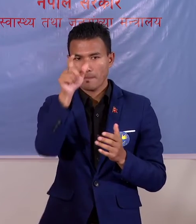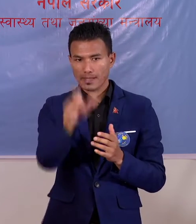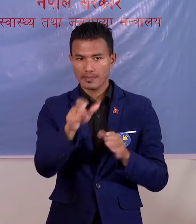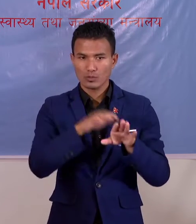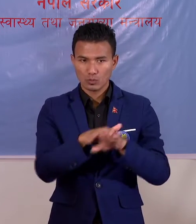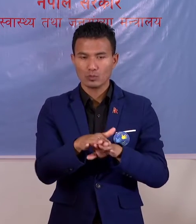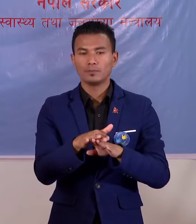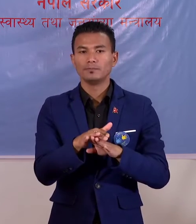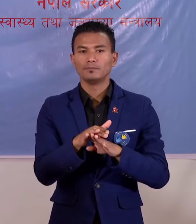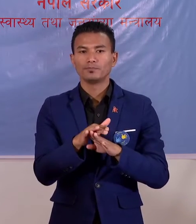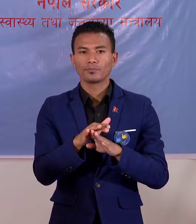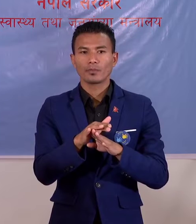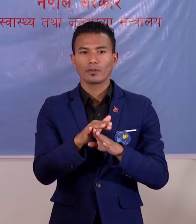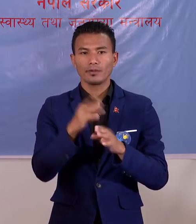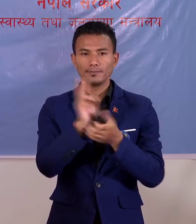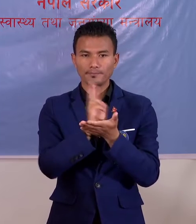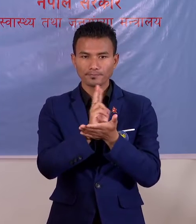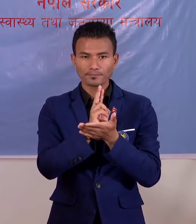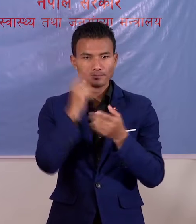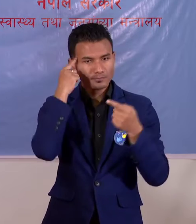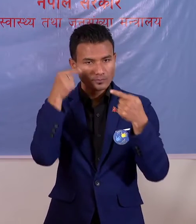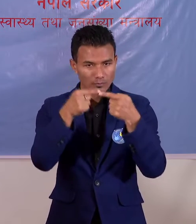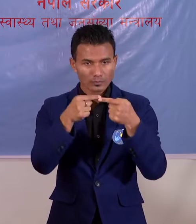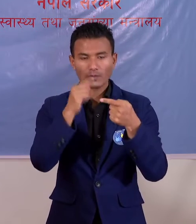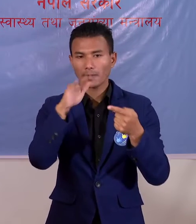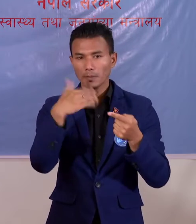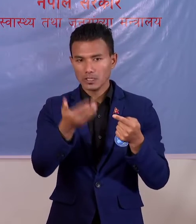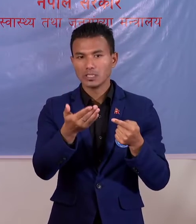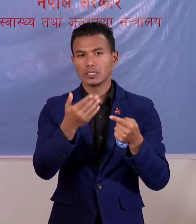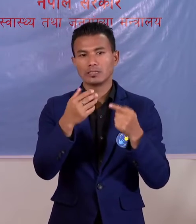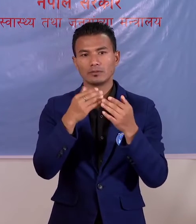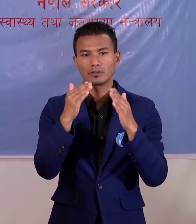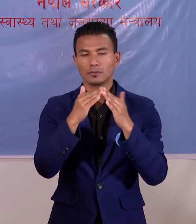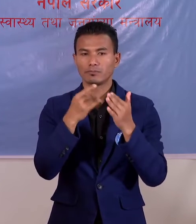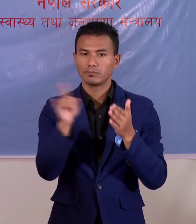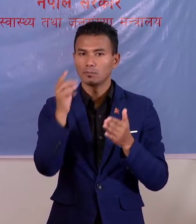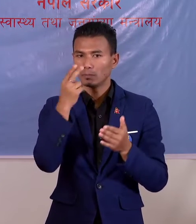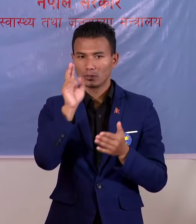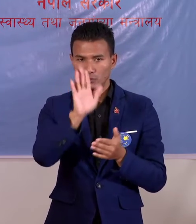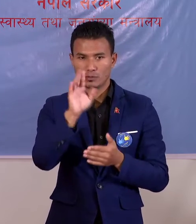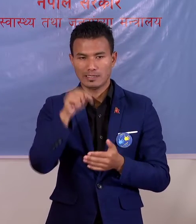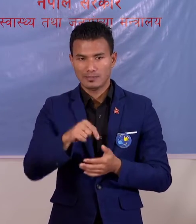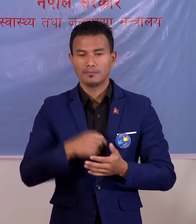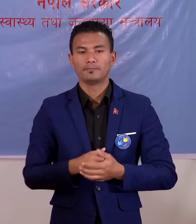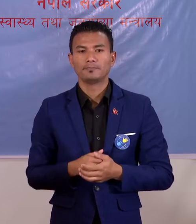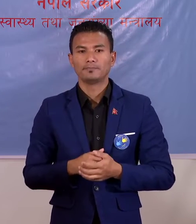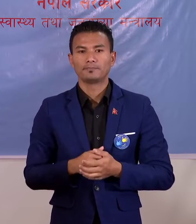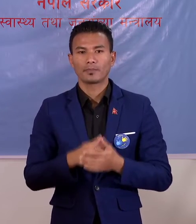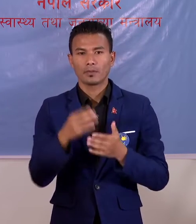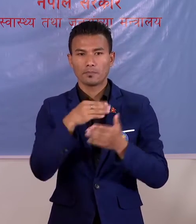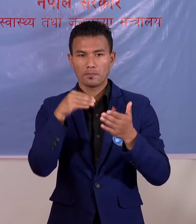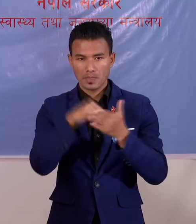व्यक्तिहरू उहाँहरूको रिपोर्ट नेगेटिभ आए पश्चात डिस्चार्ज हुनुभएको छ। आज